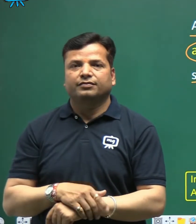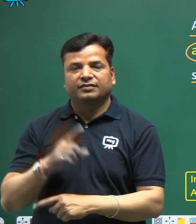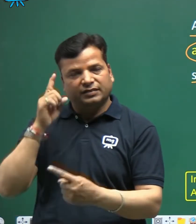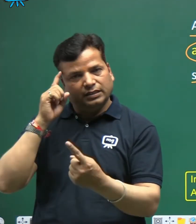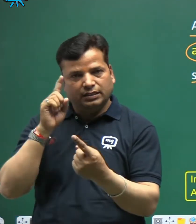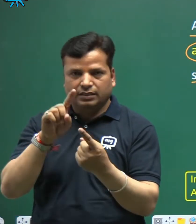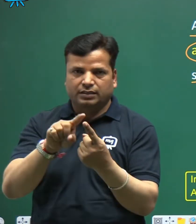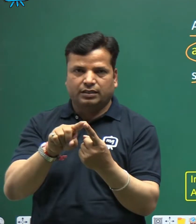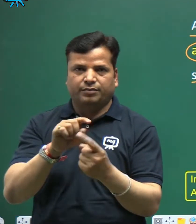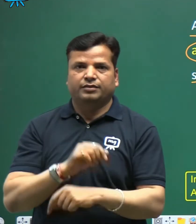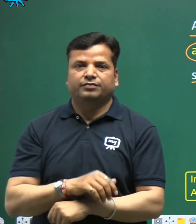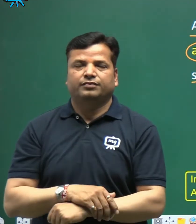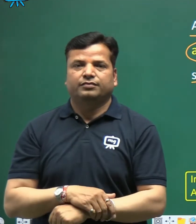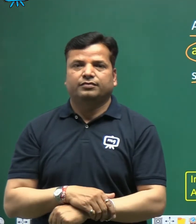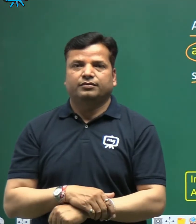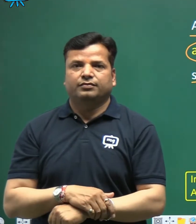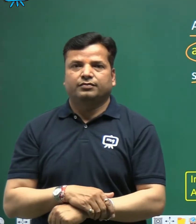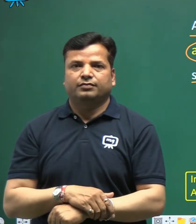सहमत होना,